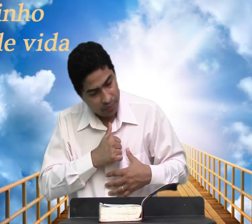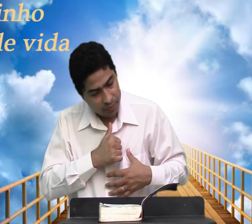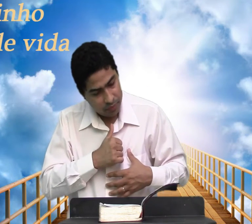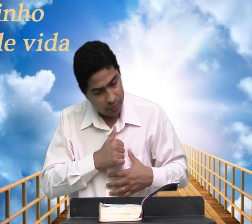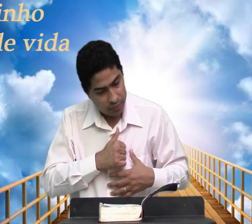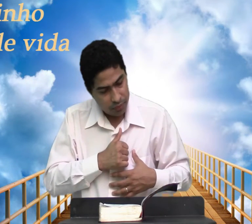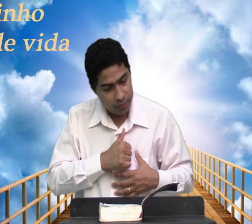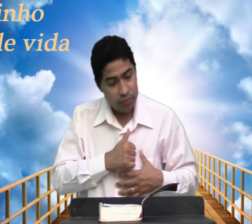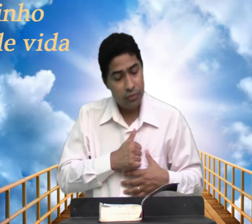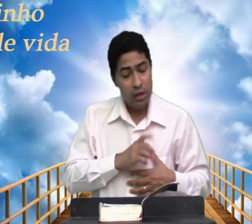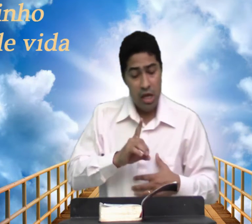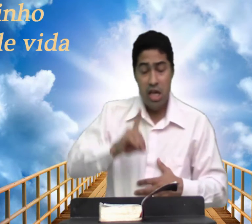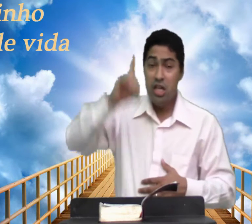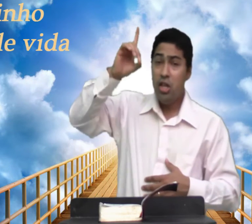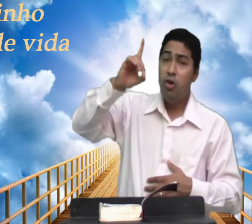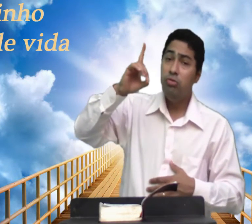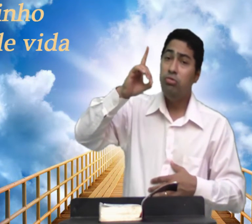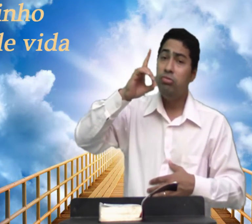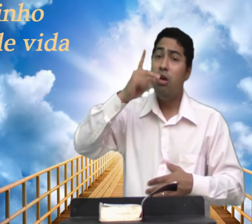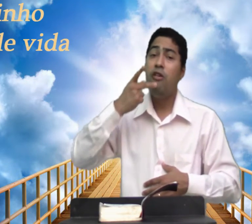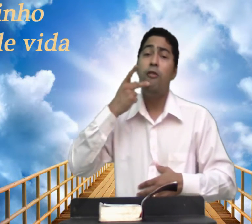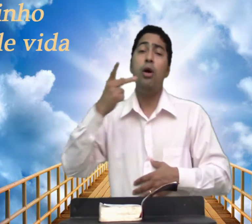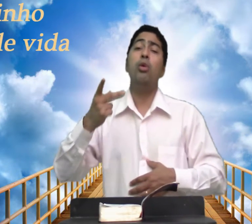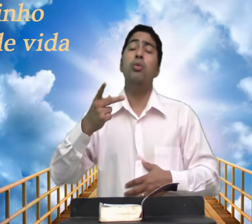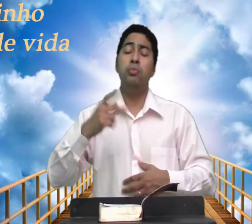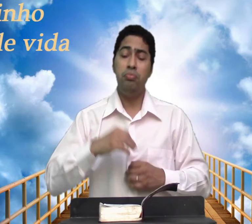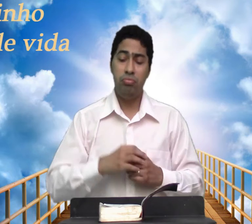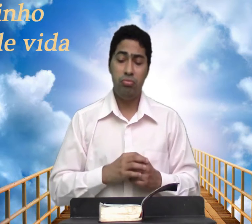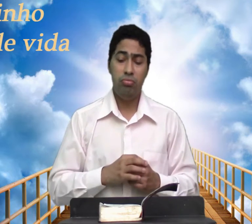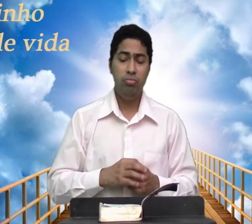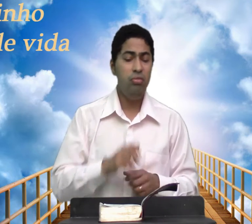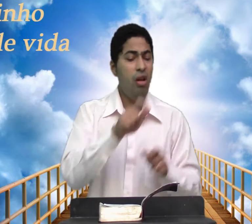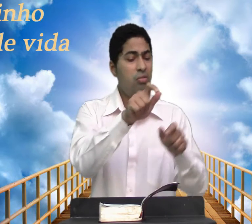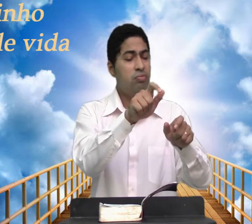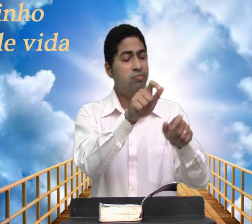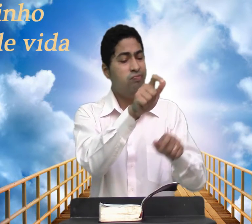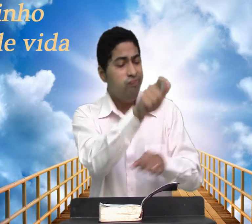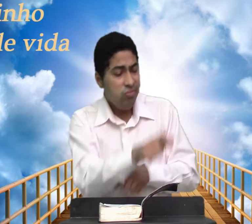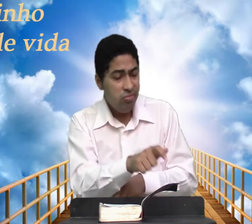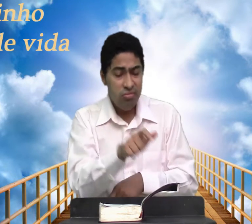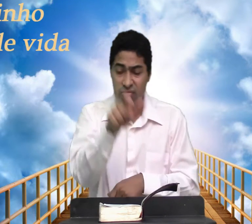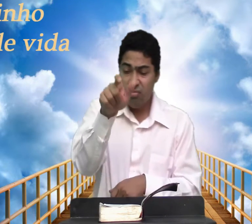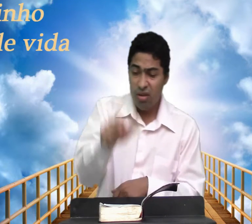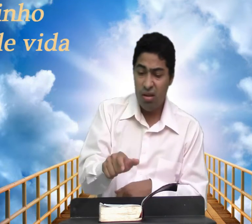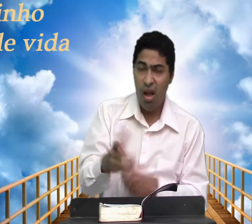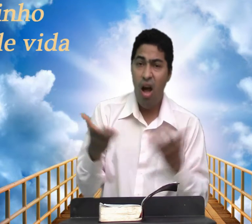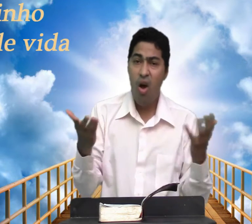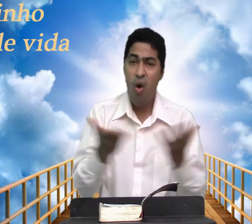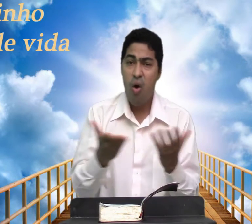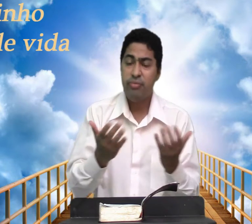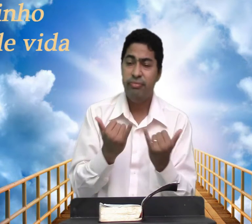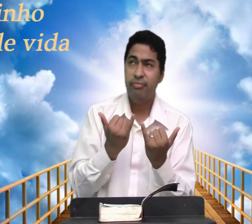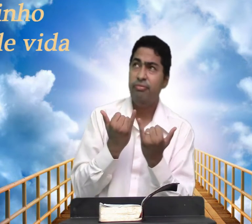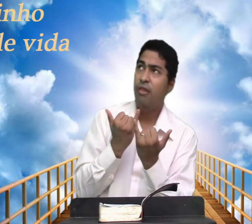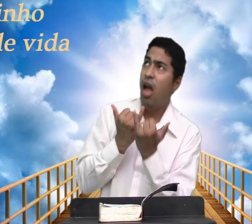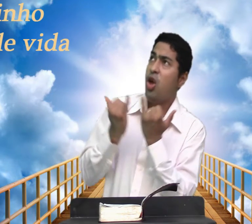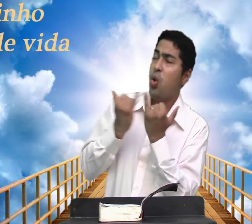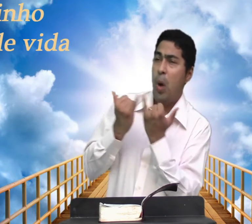Deus também diz que eles dois agora, eles são parecidos com Deus.